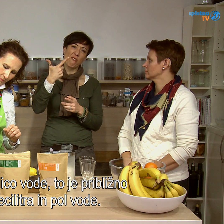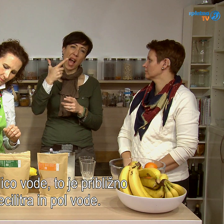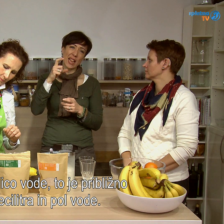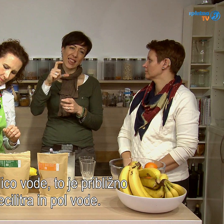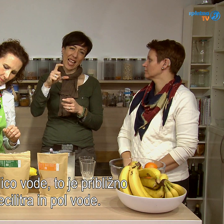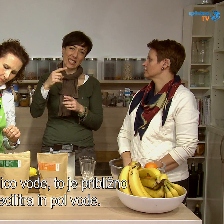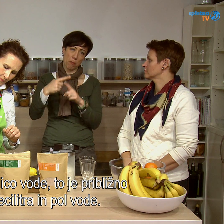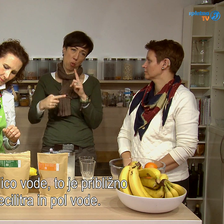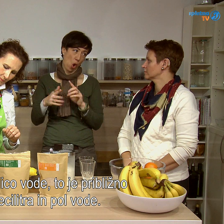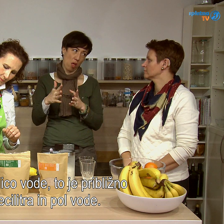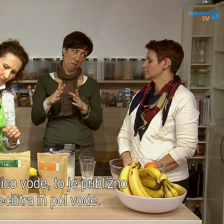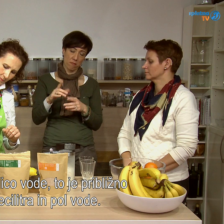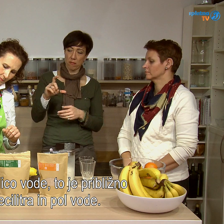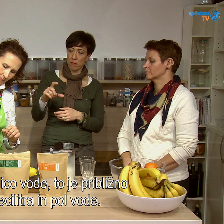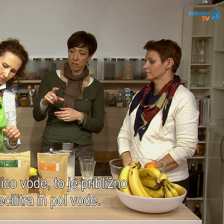vode.